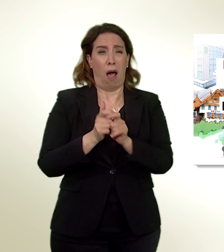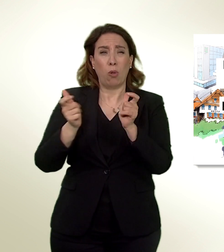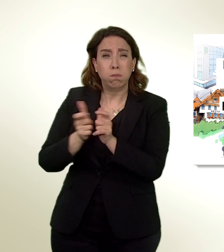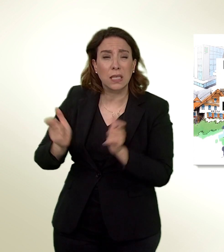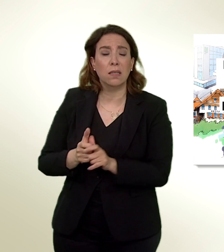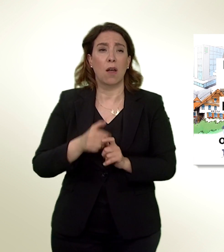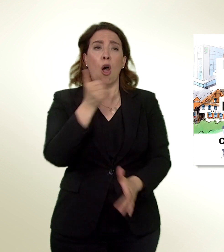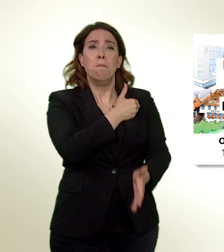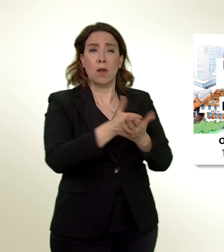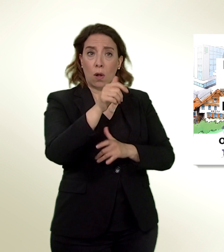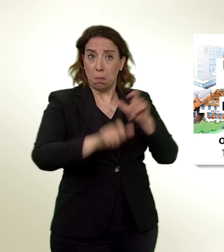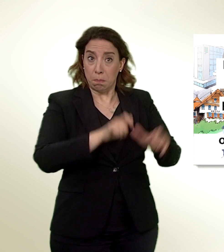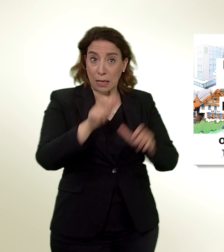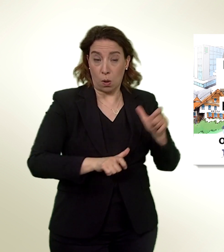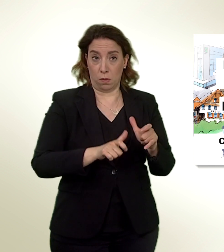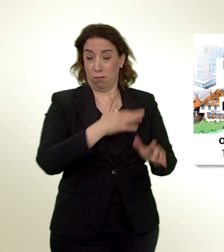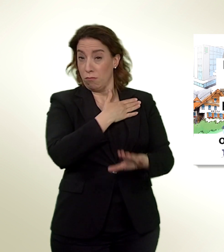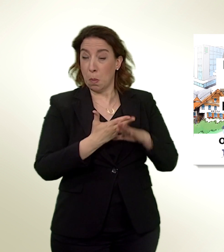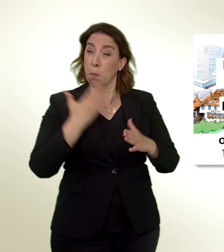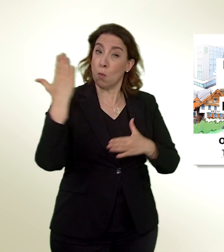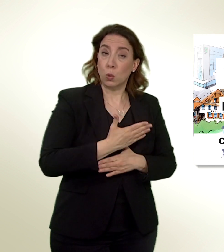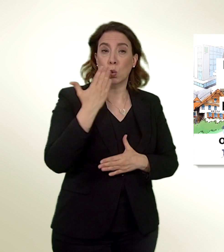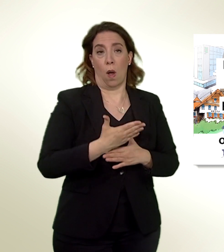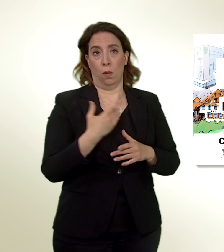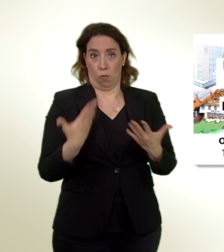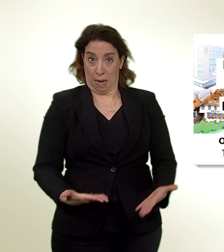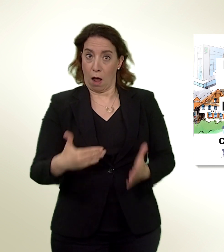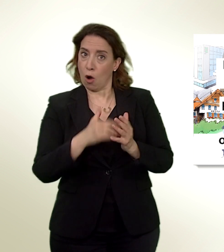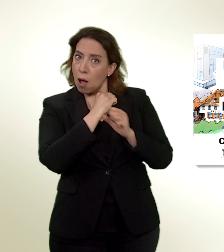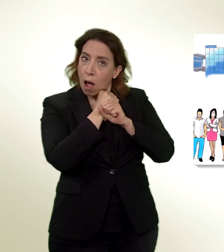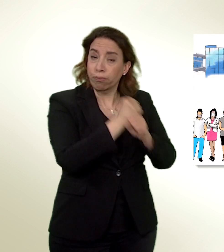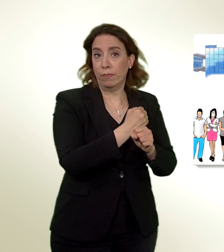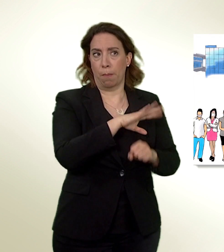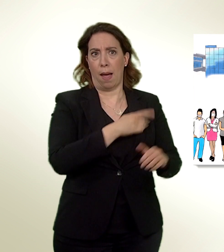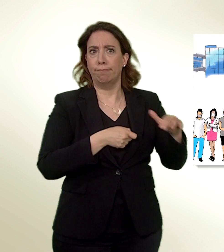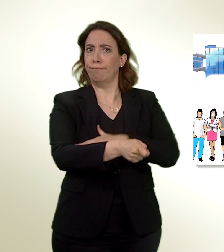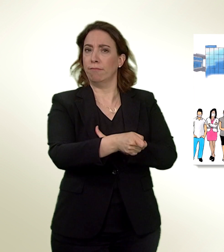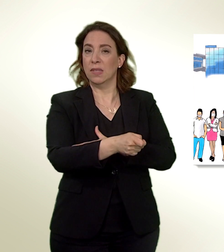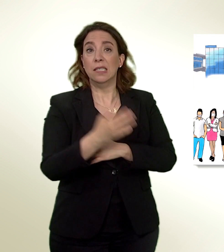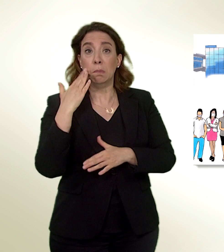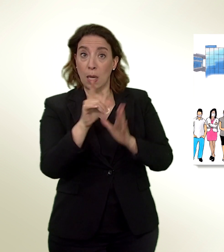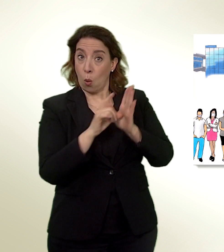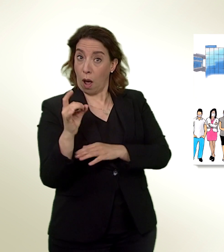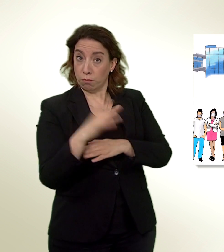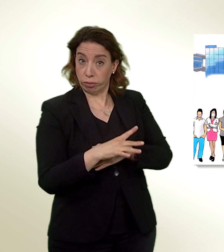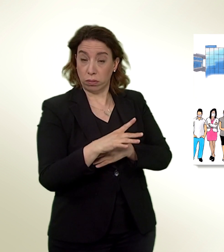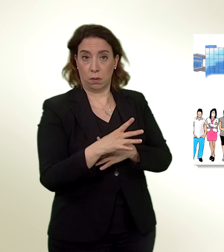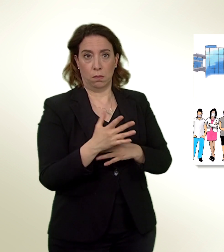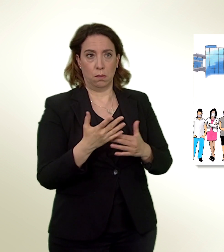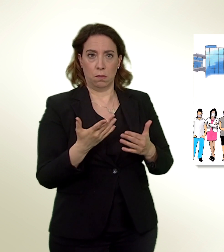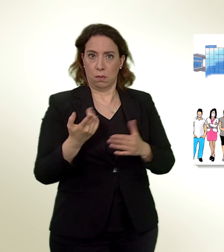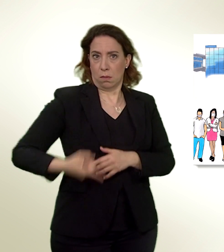plus d'1 million de personnes ont eu besoin et dépendent toujours des aides financières. Dire non à la loi créerait une